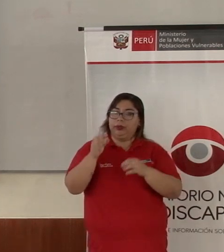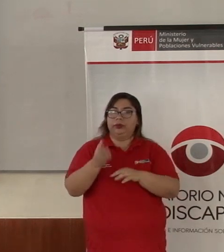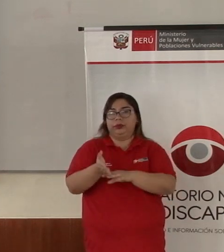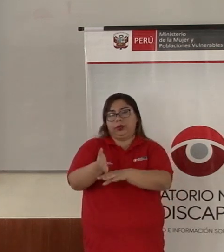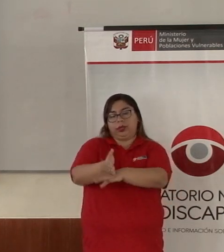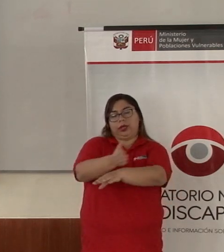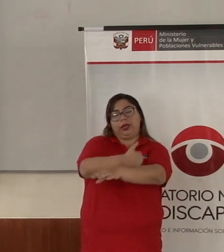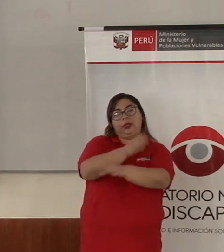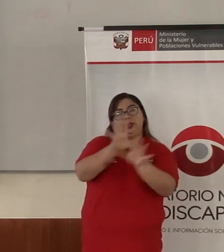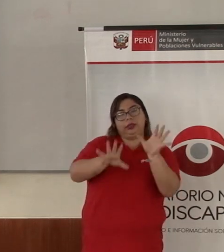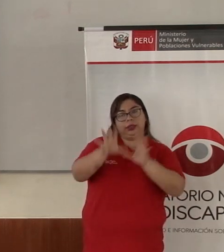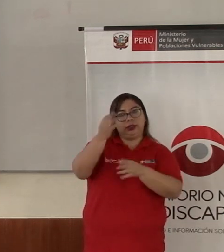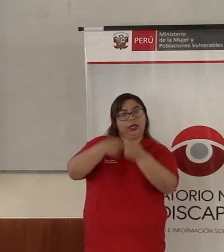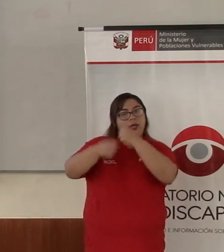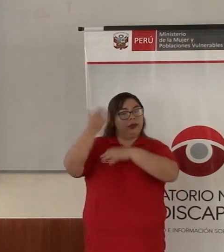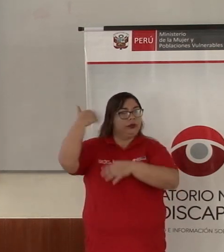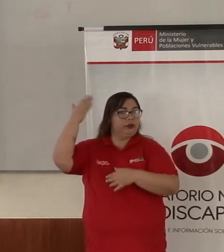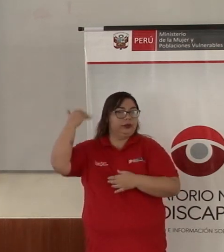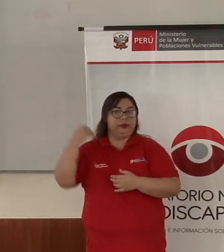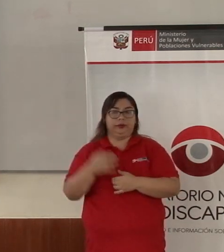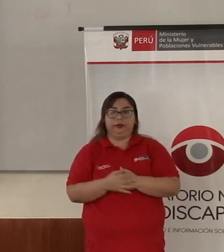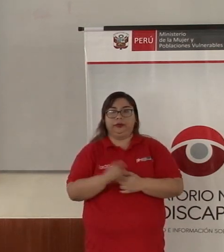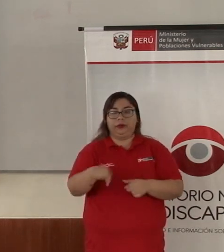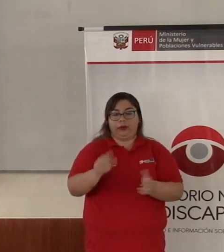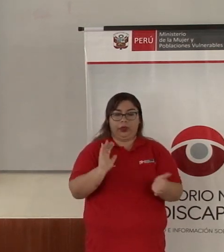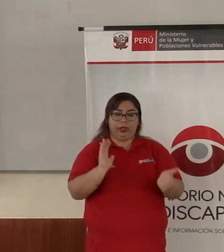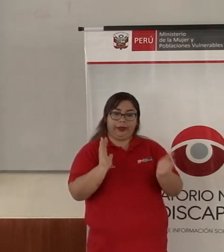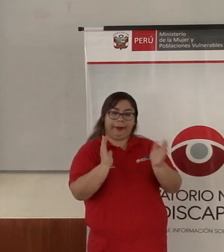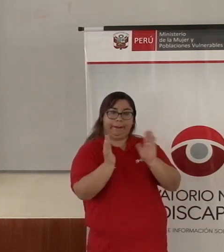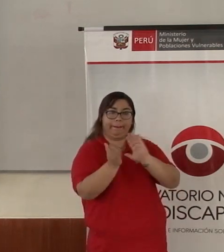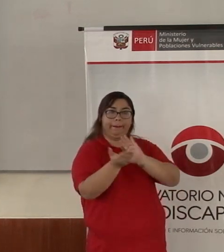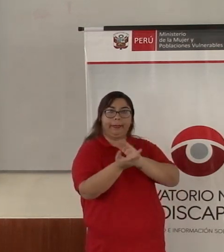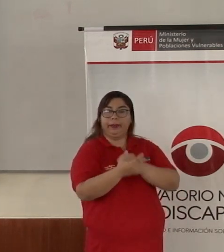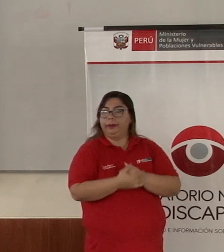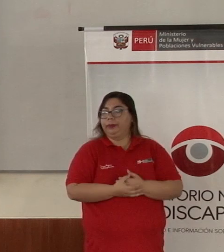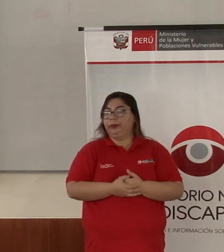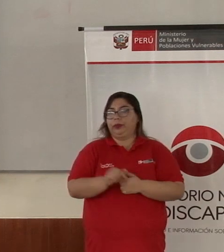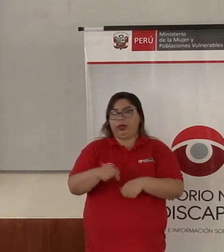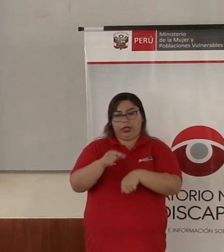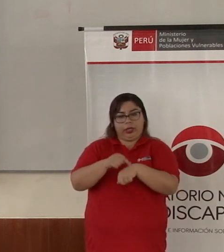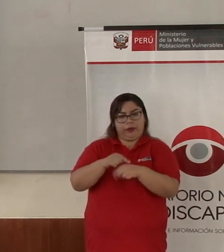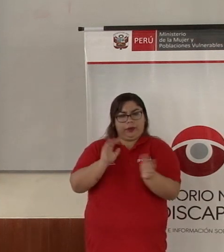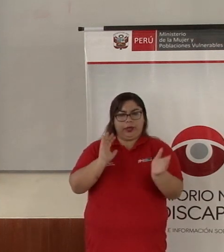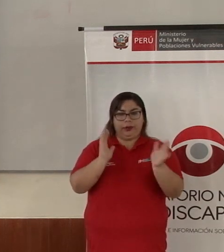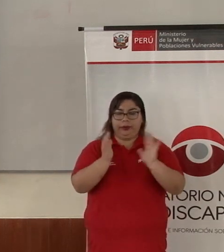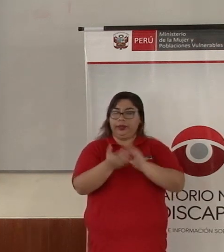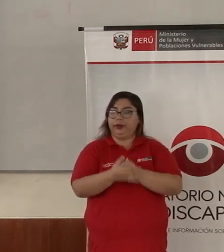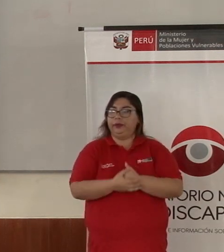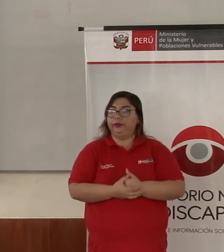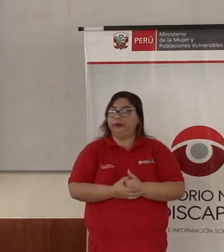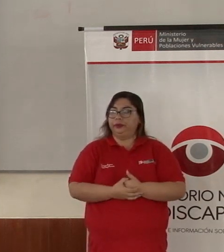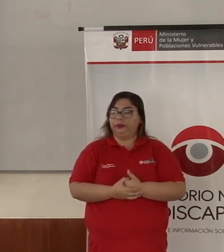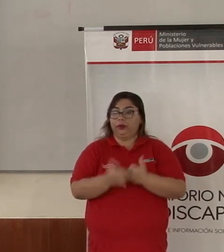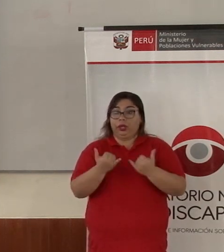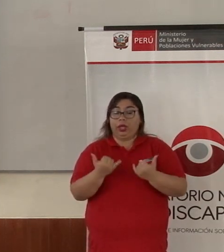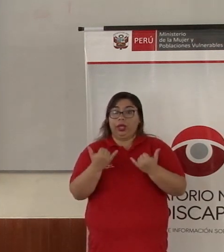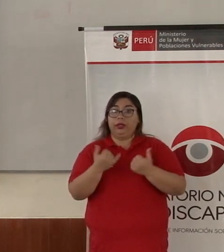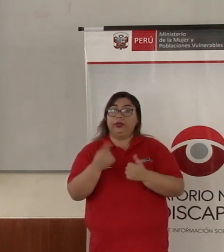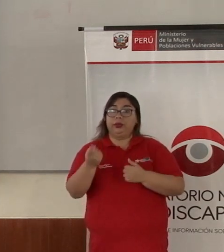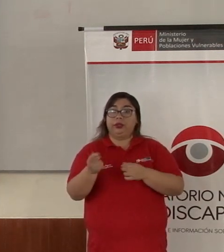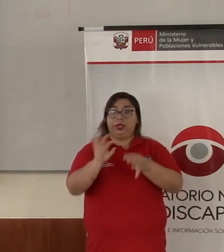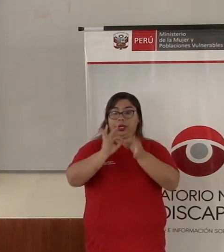15, 20 años atrás. Los cambios han sido dramáticos, han sido drásticos, el tiempo ha cambiado, ¿no? E inclusive